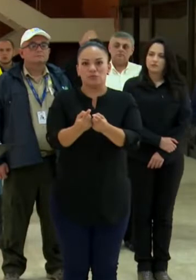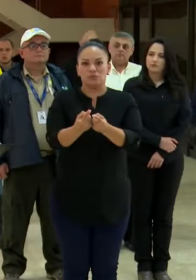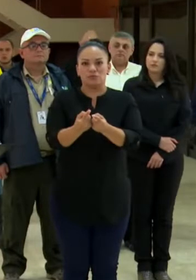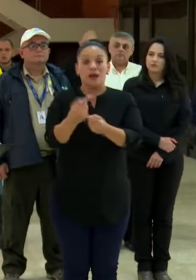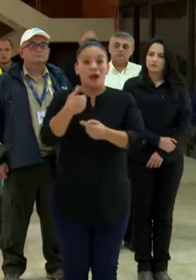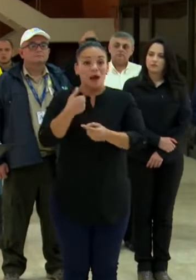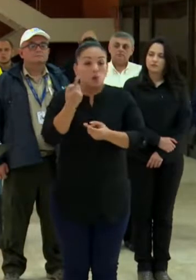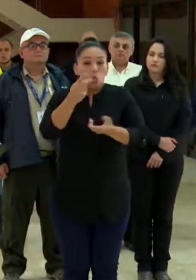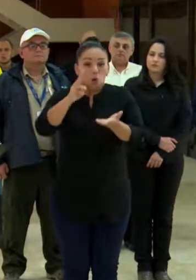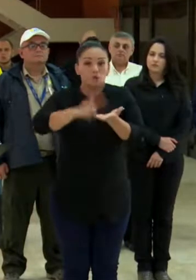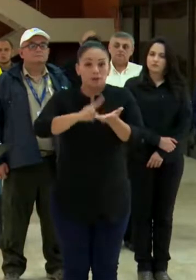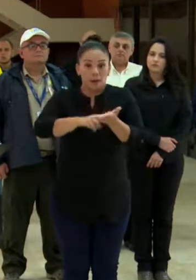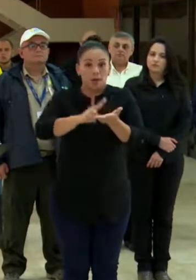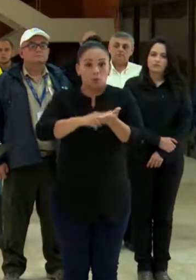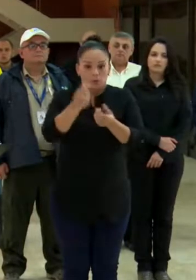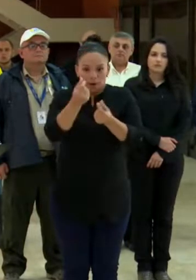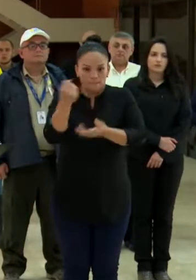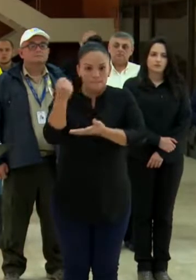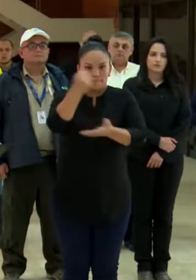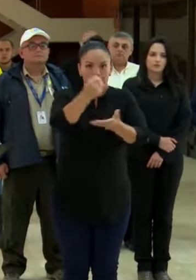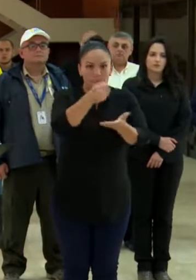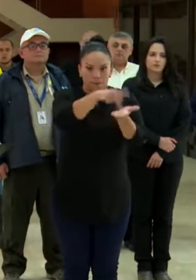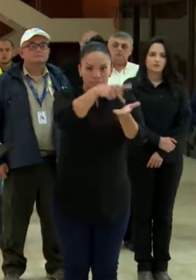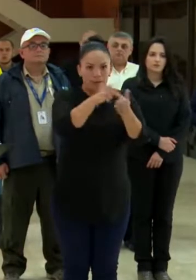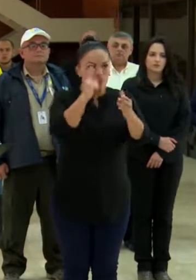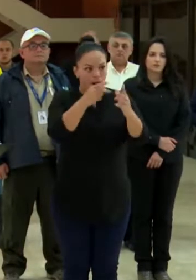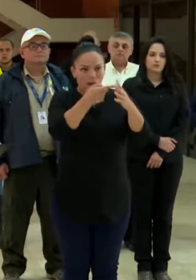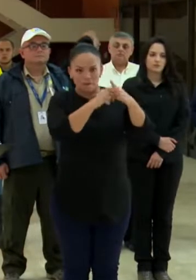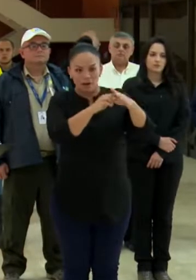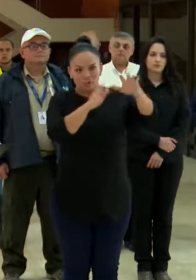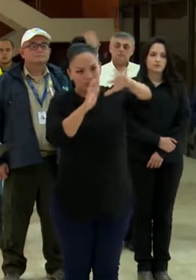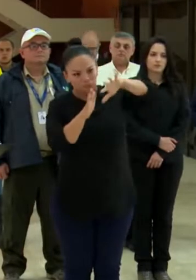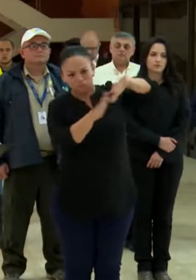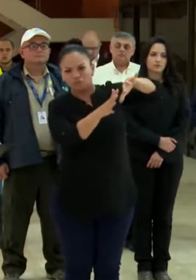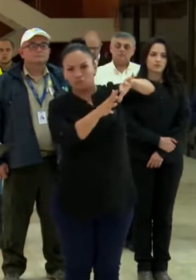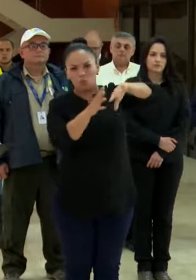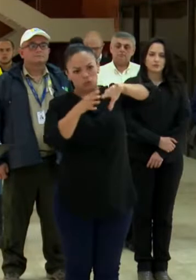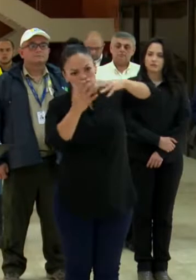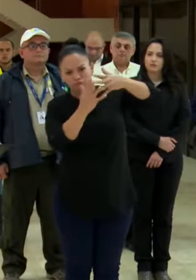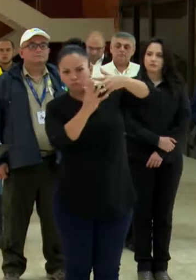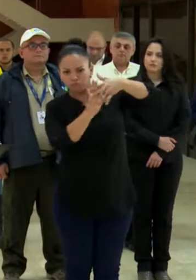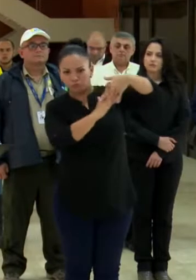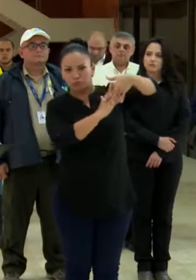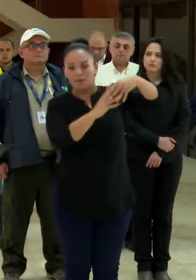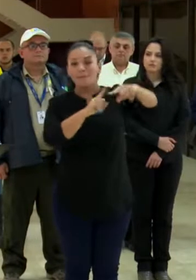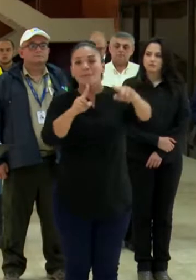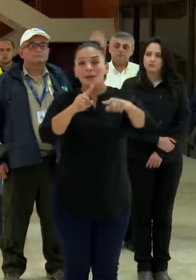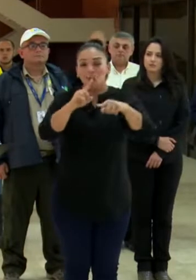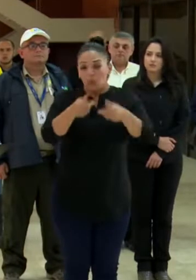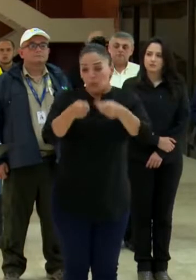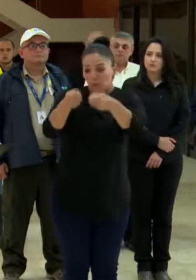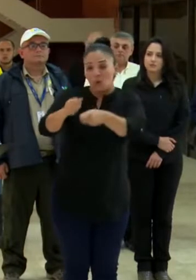el contrato para hacer las inversiones, yendo a CONAVI y declarándose ahí en CONAVI